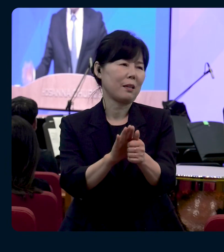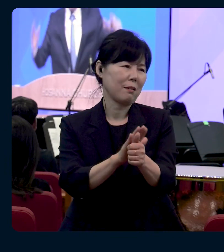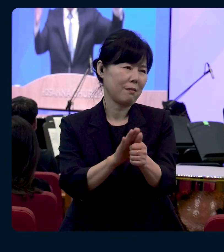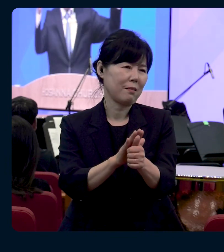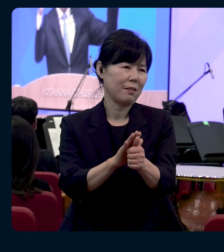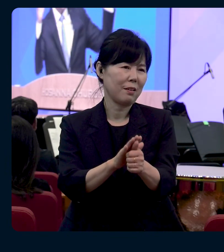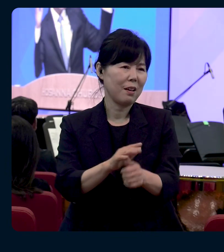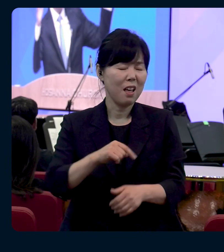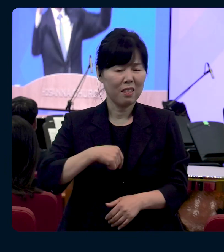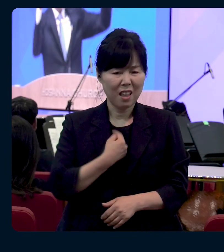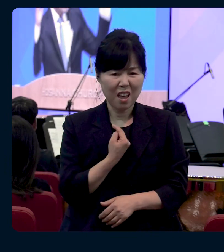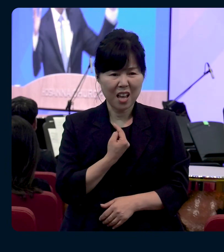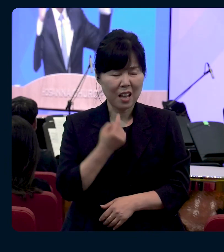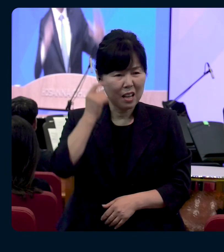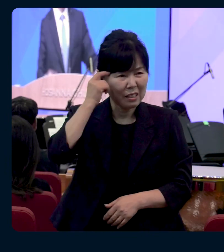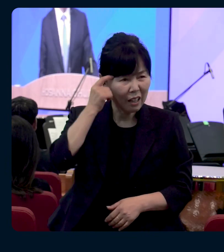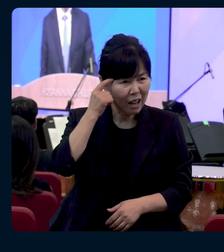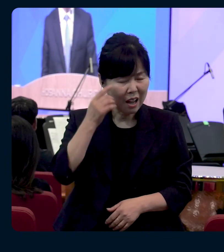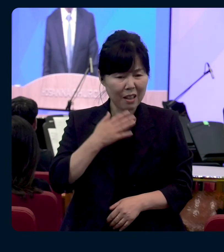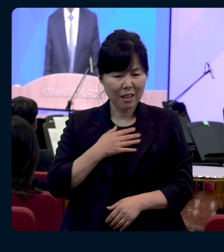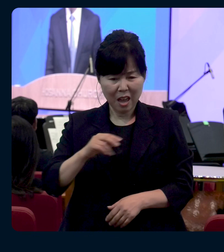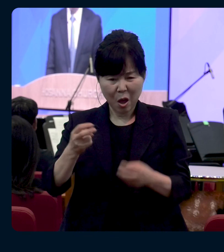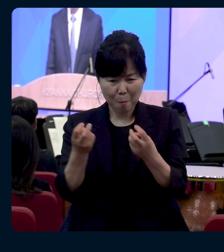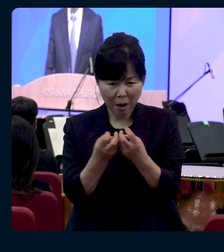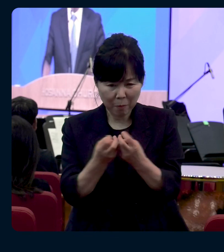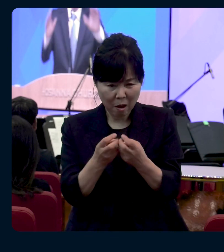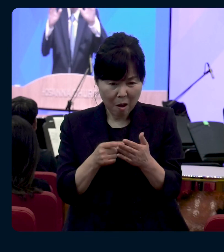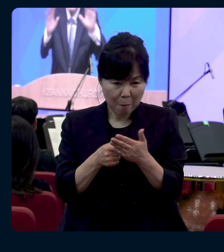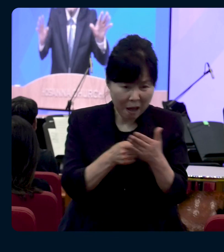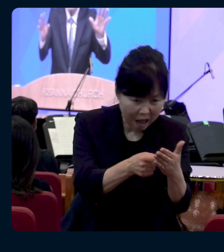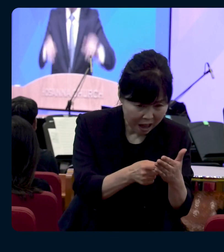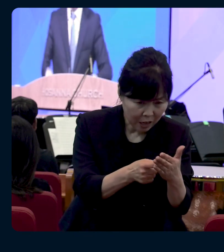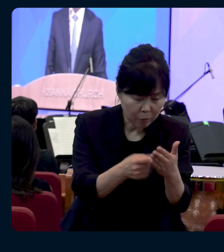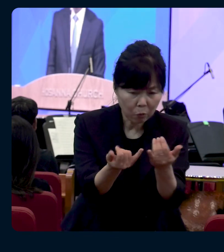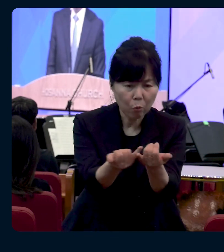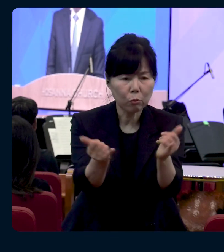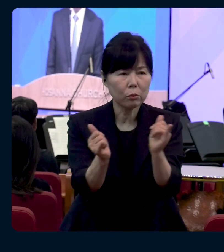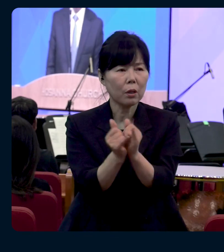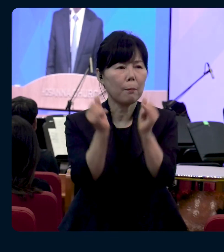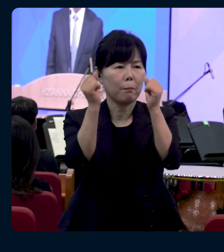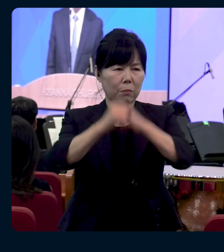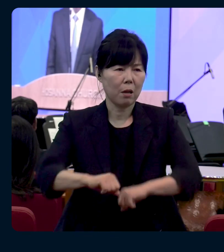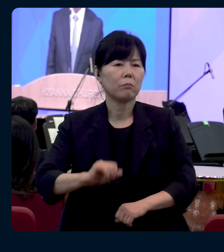그냥 자기 방식으로 생각하고 자기 중심 생각하면요, 그 공동체는 무너질 수밖에 없어요.